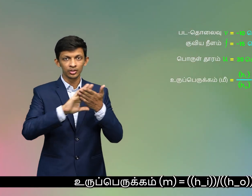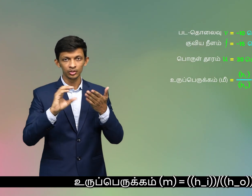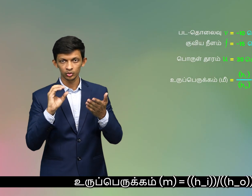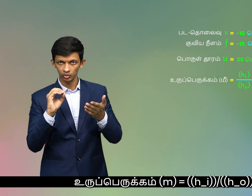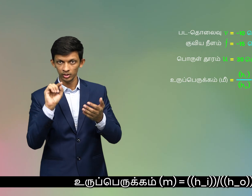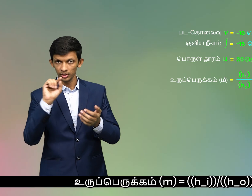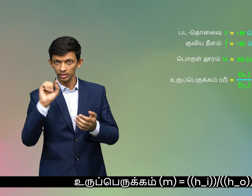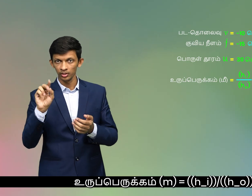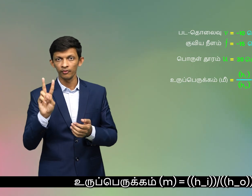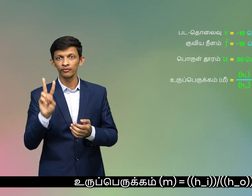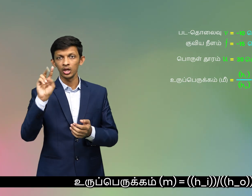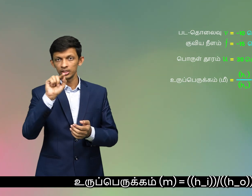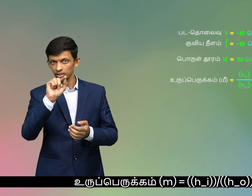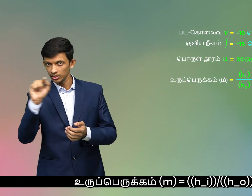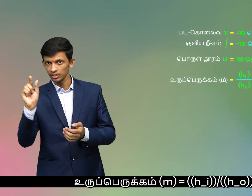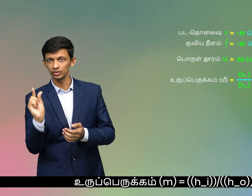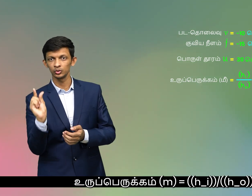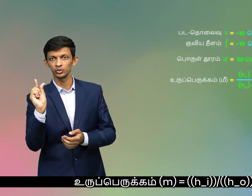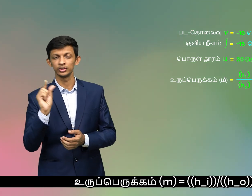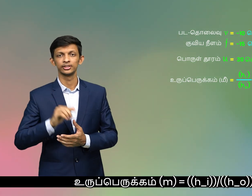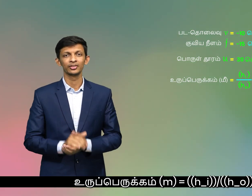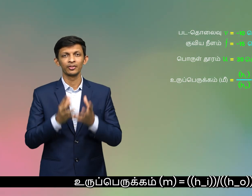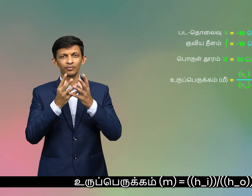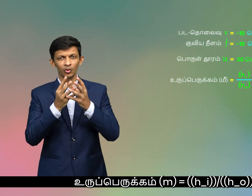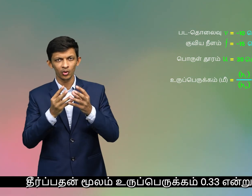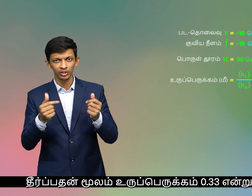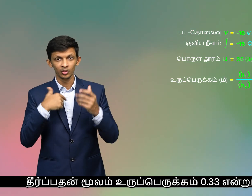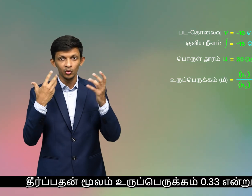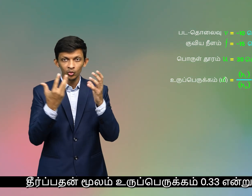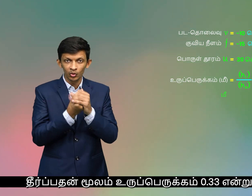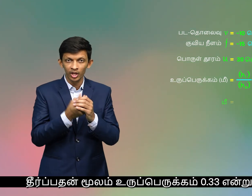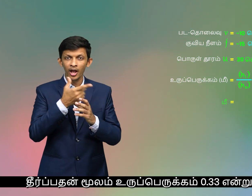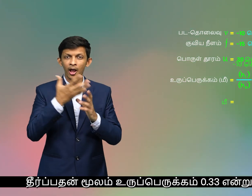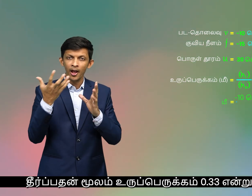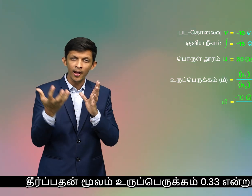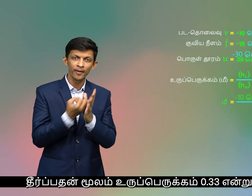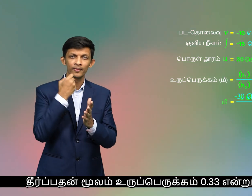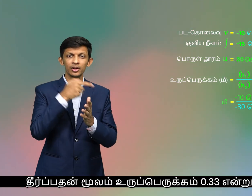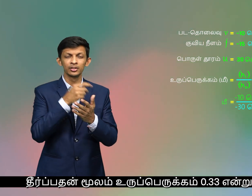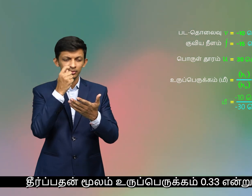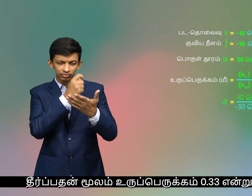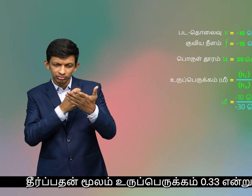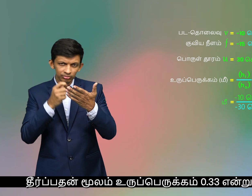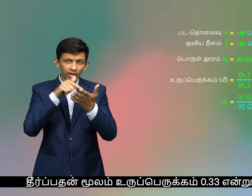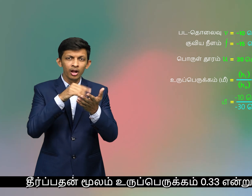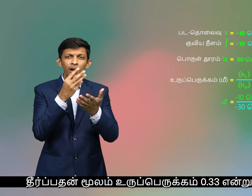கீழ் கோடு h கீழ் o ஈடு v கீழ் u. தீர்ப்பதின் மூலம் உருப்பெருக்கம்